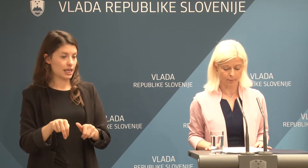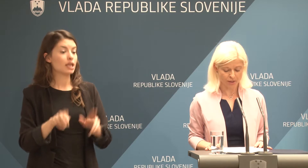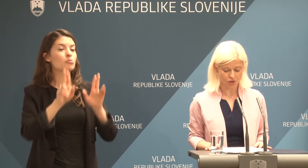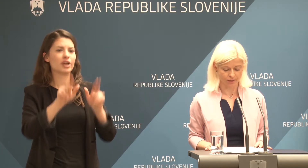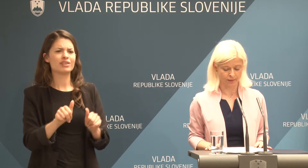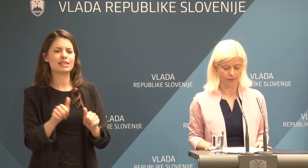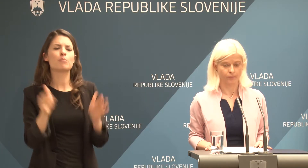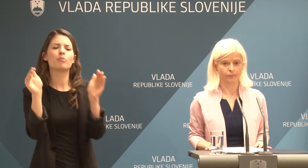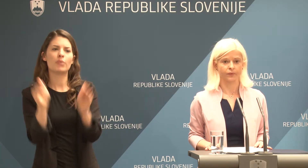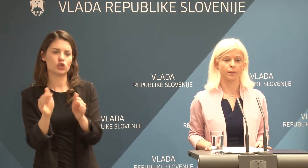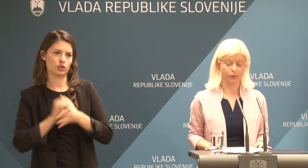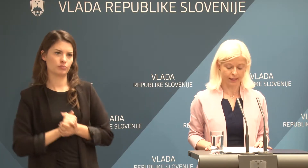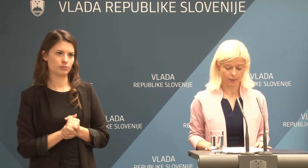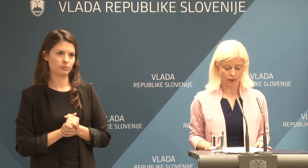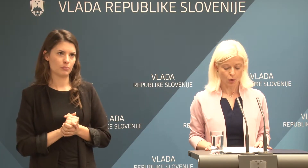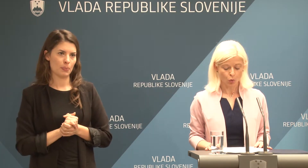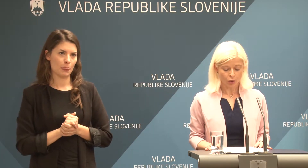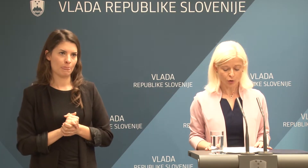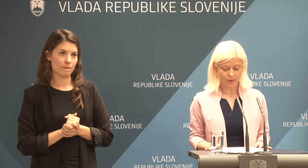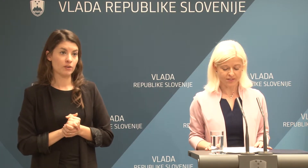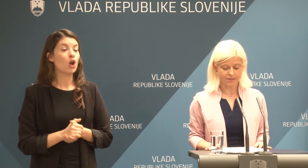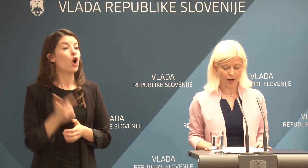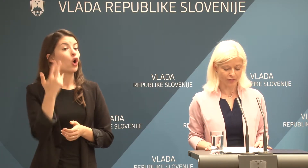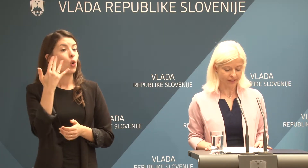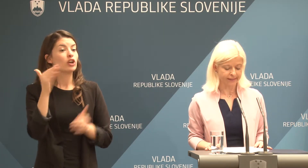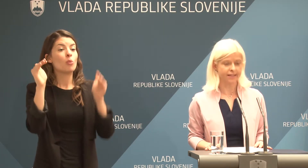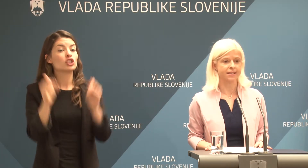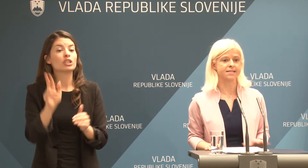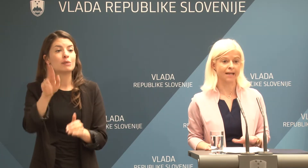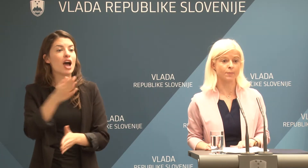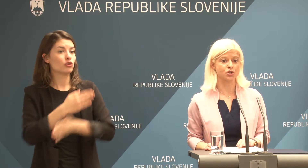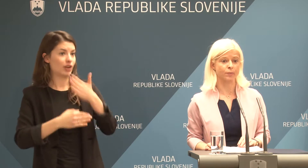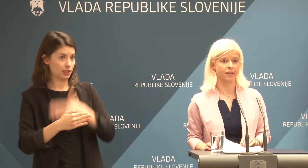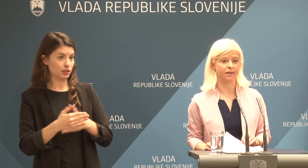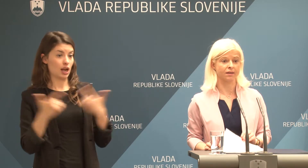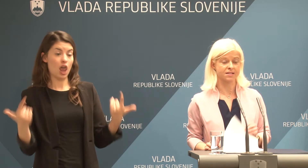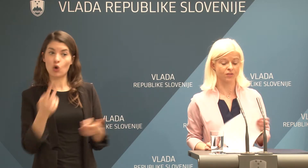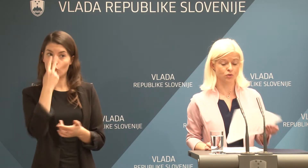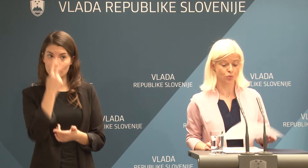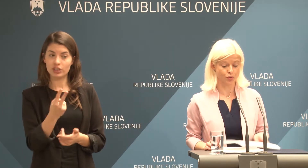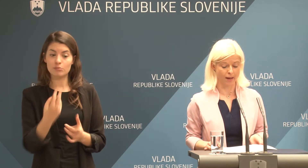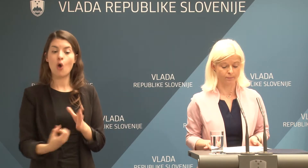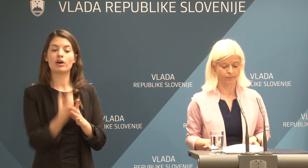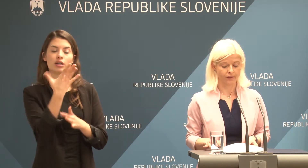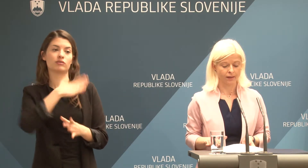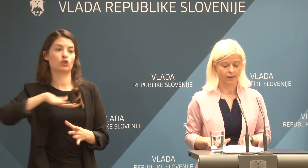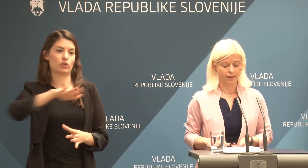pravice manjšin. Potem, koliko pravic imajo invalidi, se namreč meri razvitost